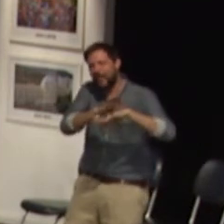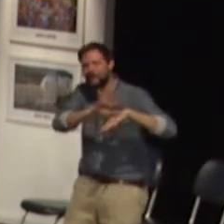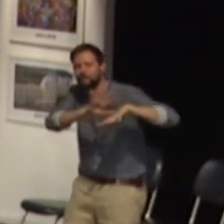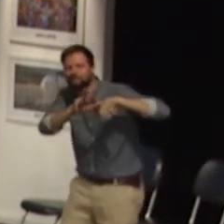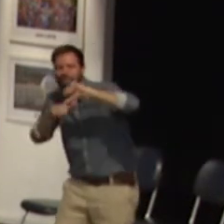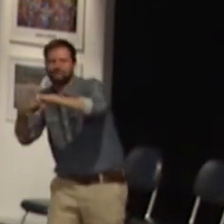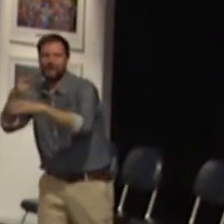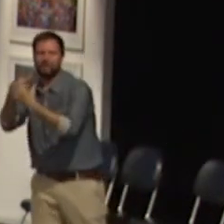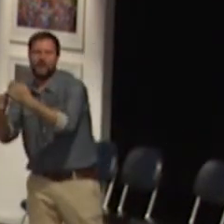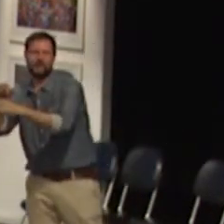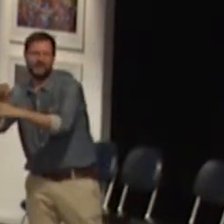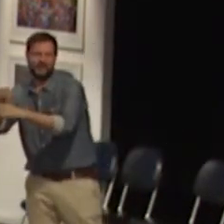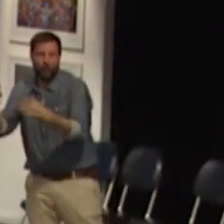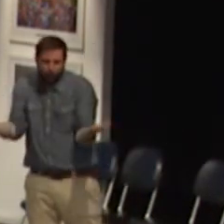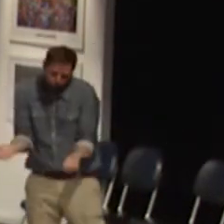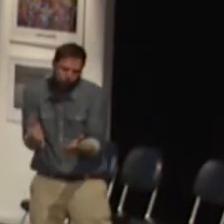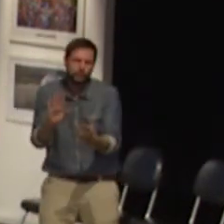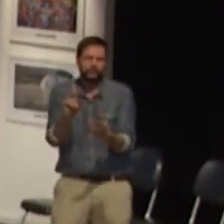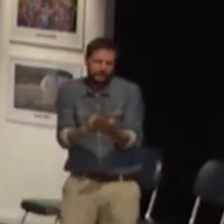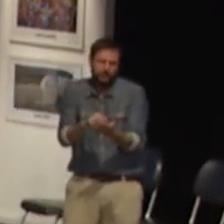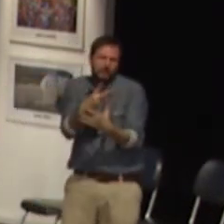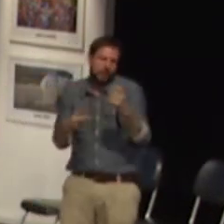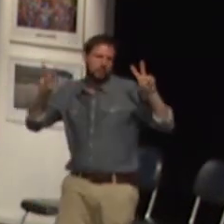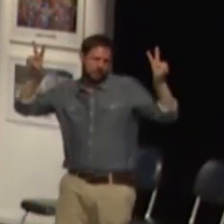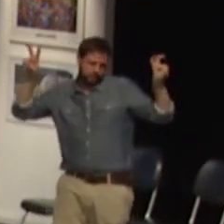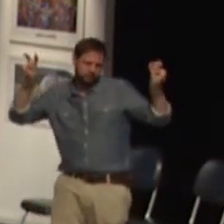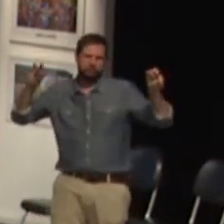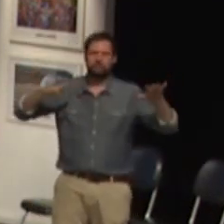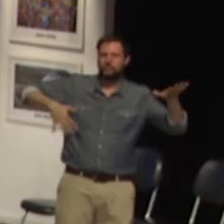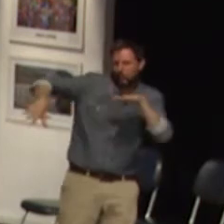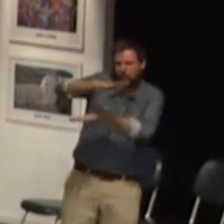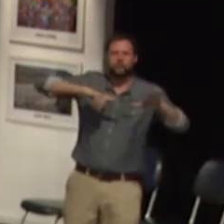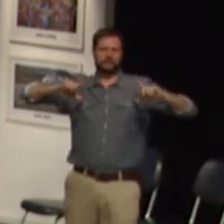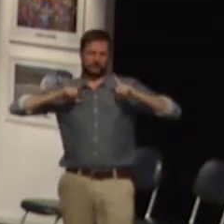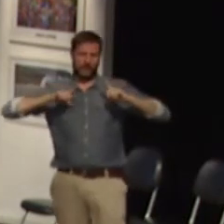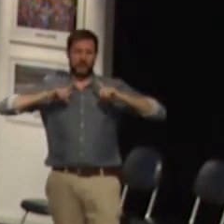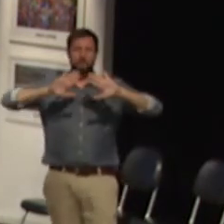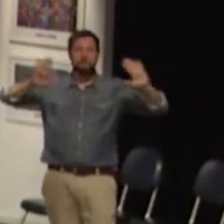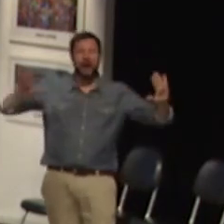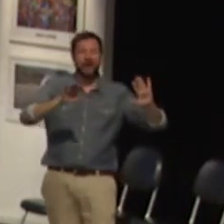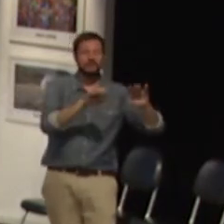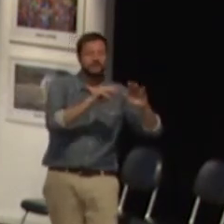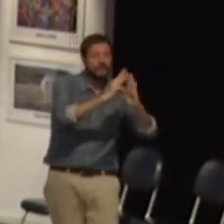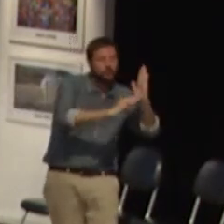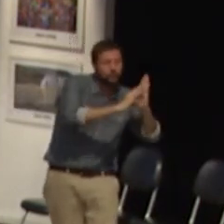prática da comunicação total e agora o bilinguismo de verdade, né? Oficialmente. A gente tem mais